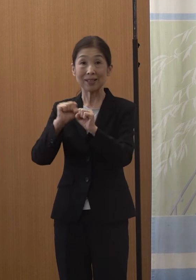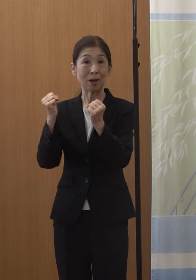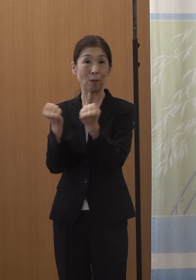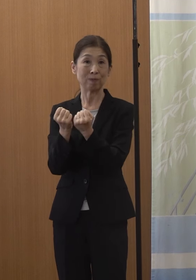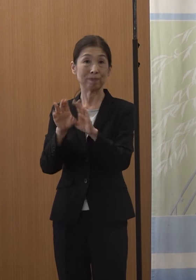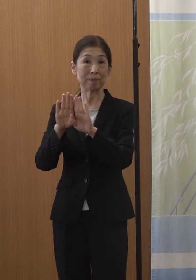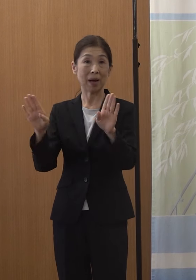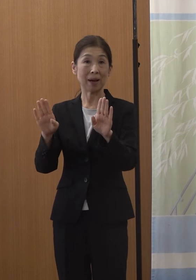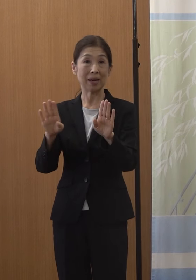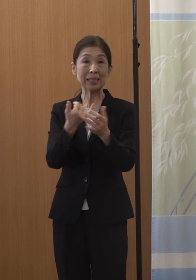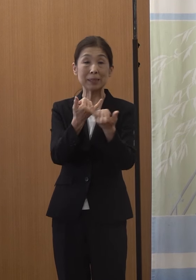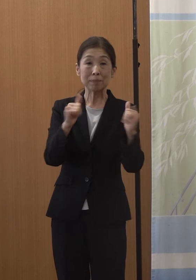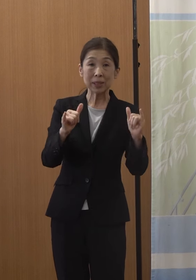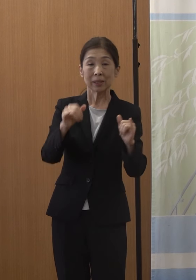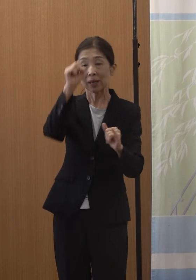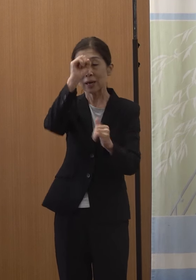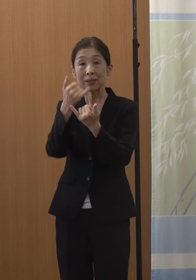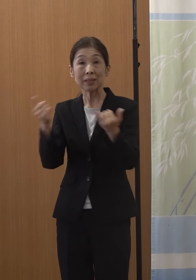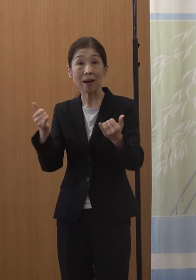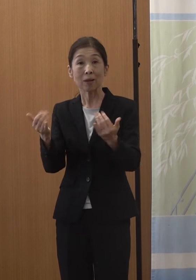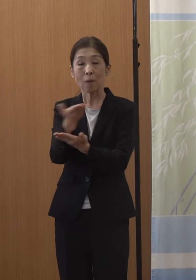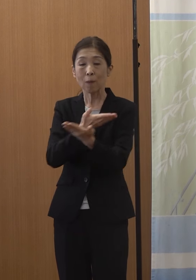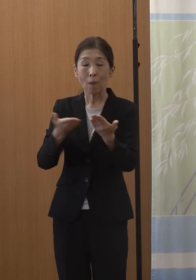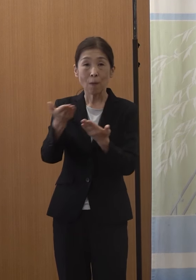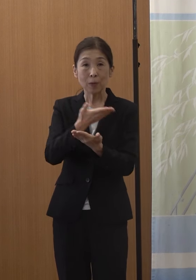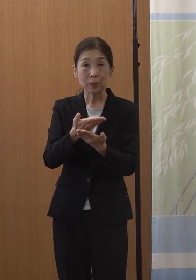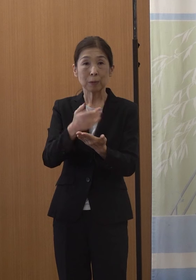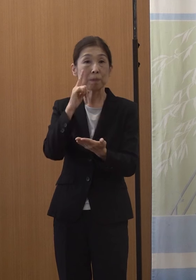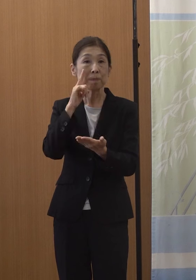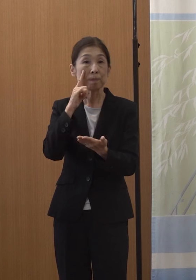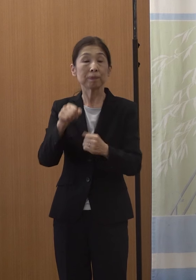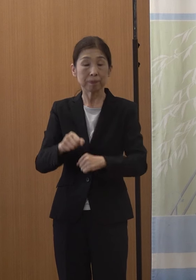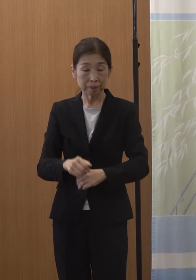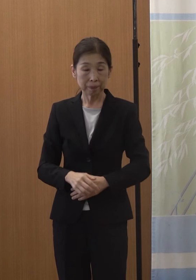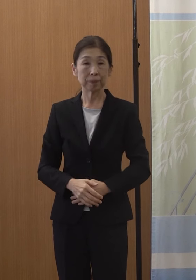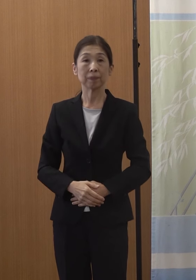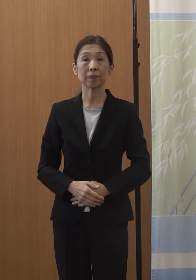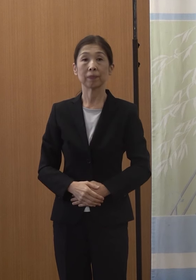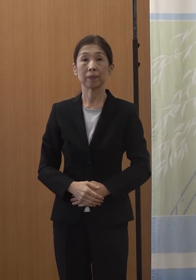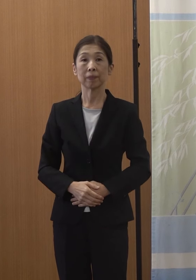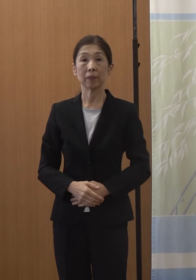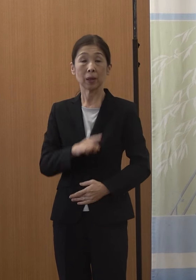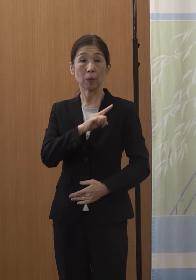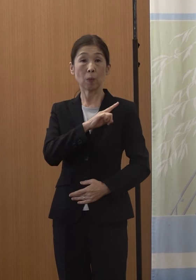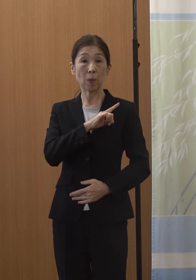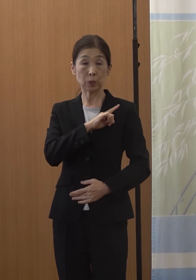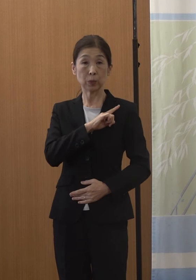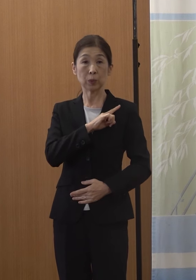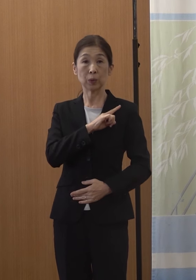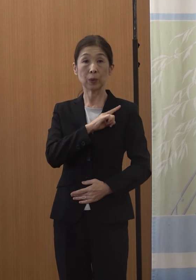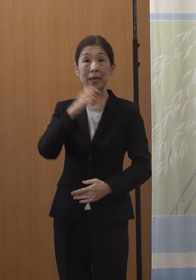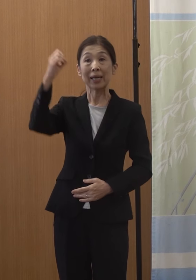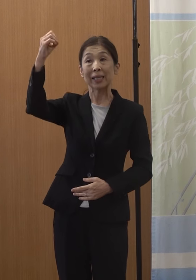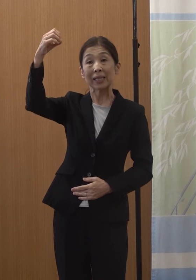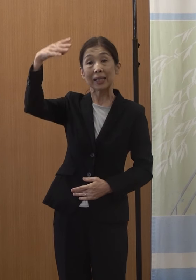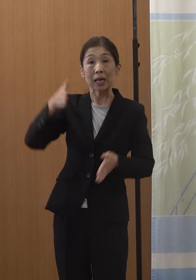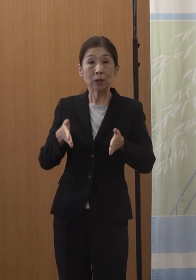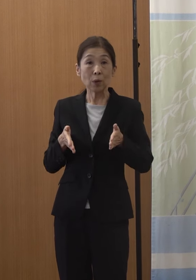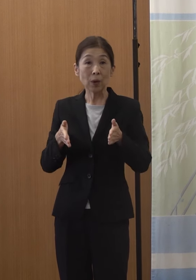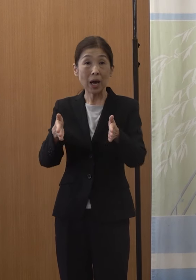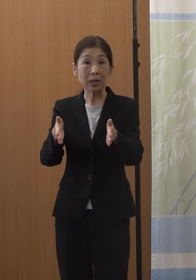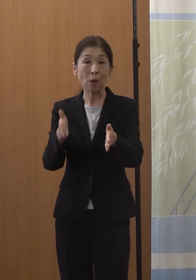域住民や患者さんとの交流を図っております。はじめに、光の回廊おい